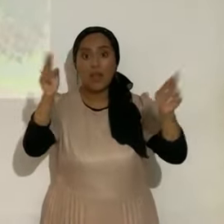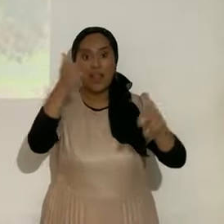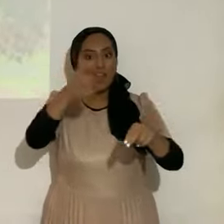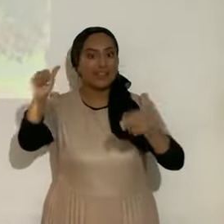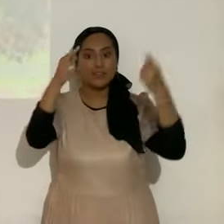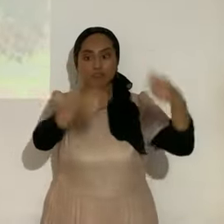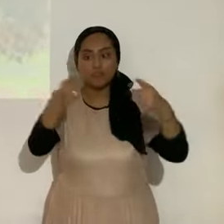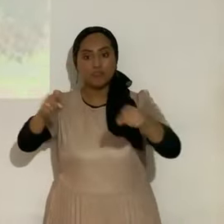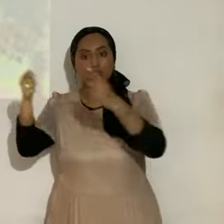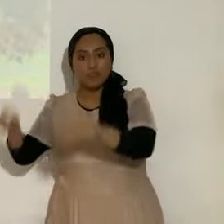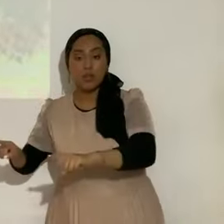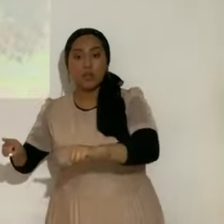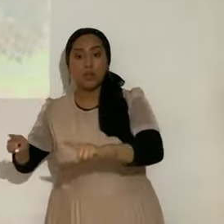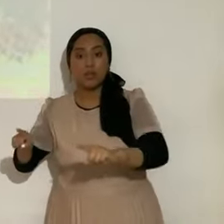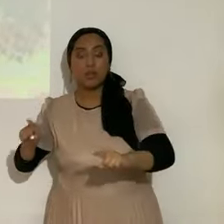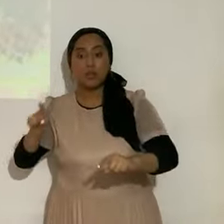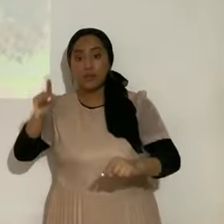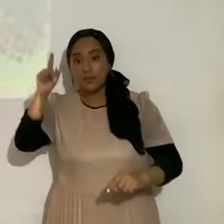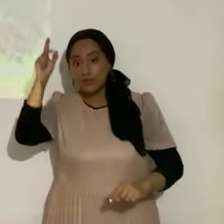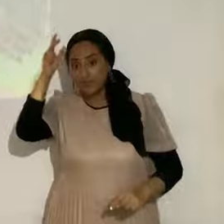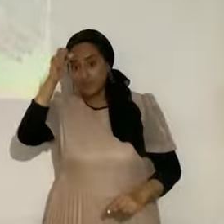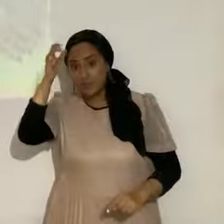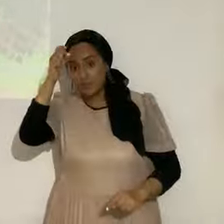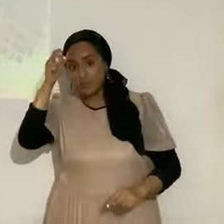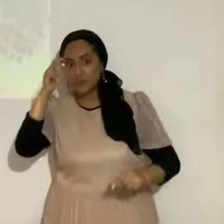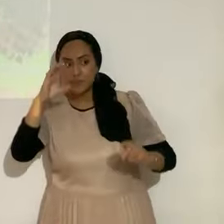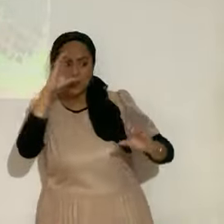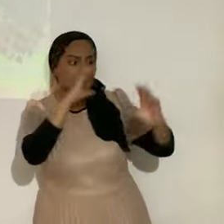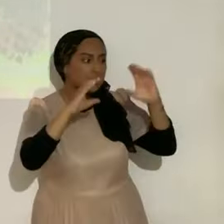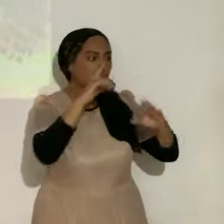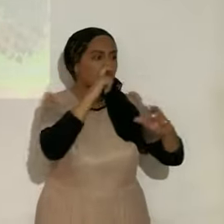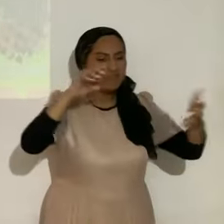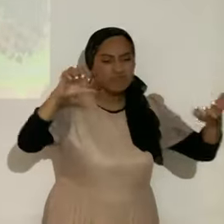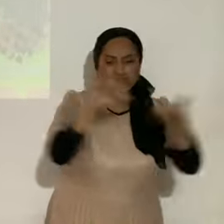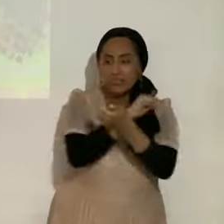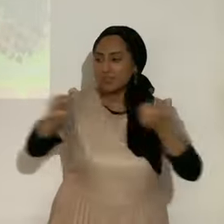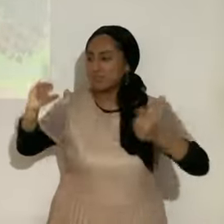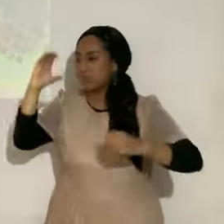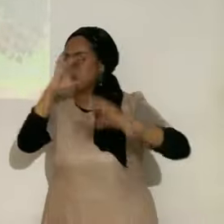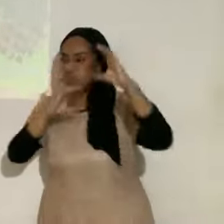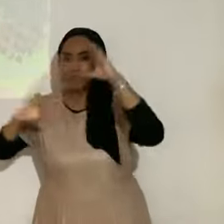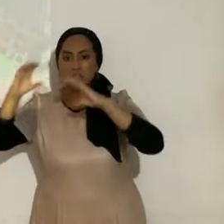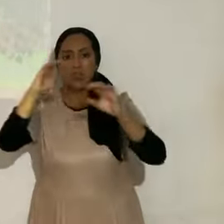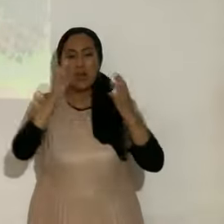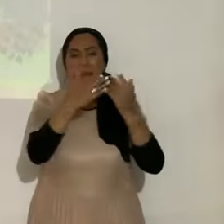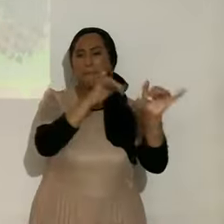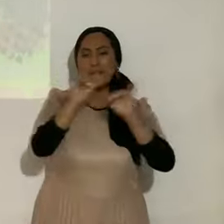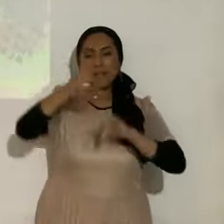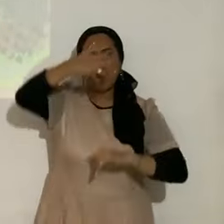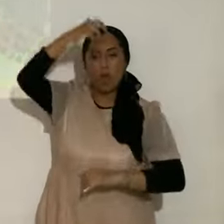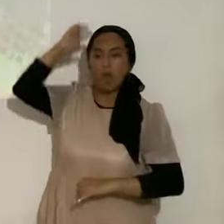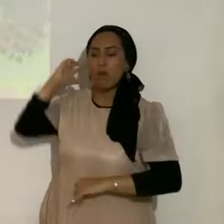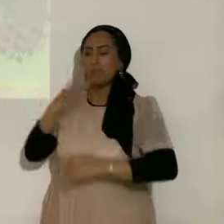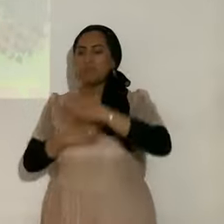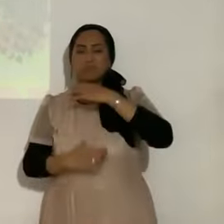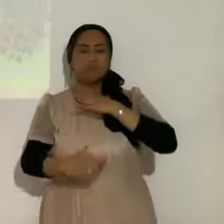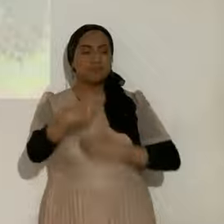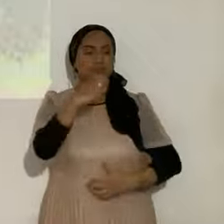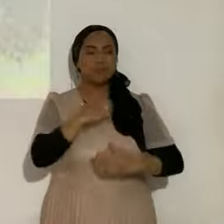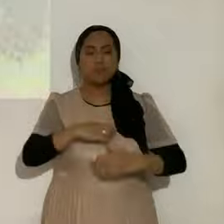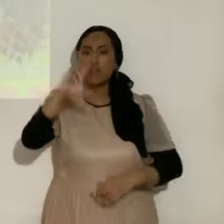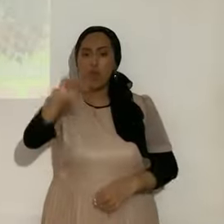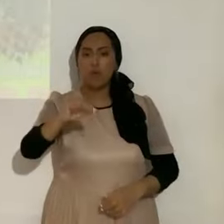venga. Pues su enemigo, el diablo, anda buscando a quien destruir. Hasta aparece un león hambriento.